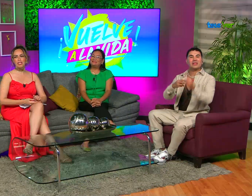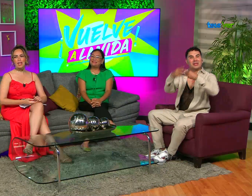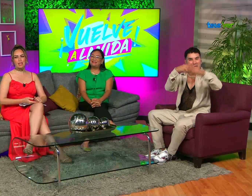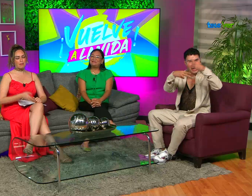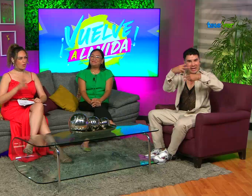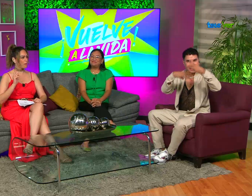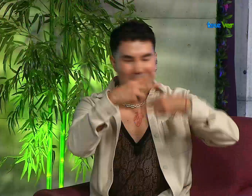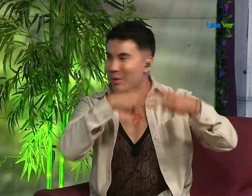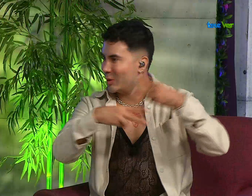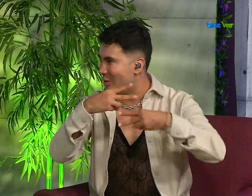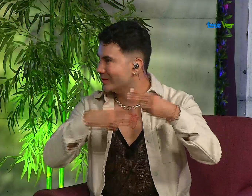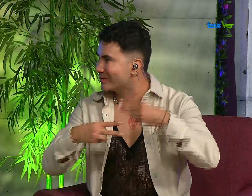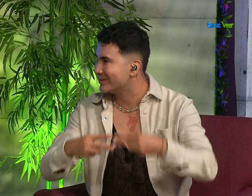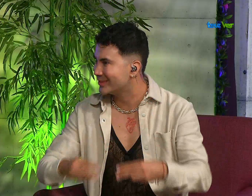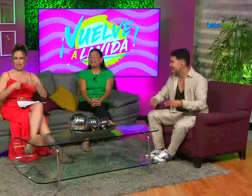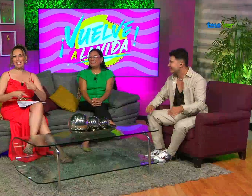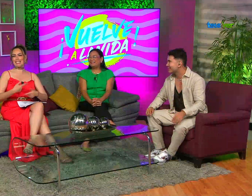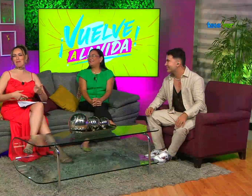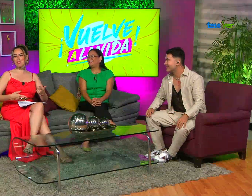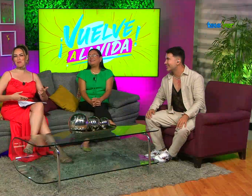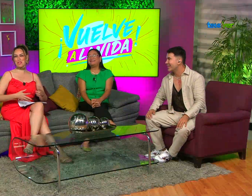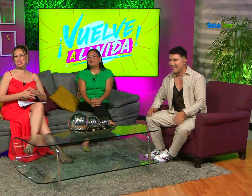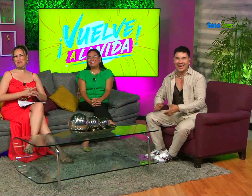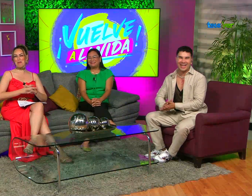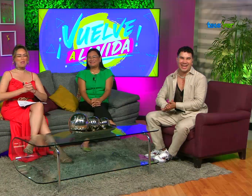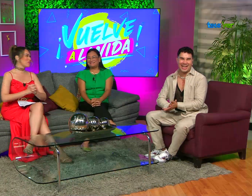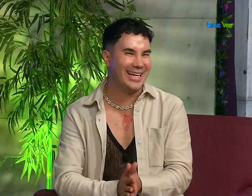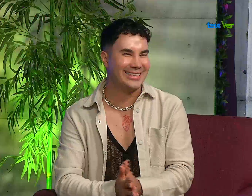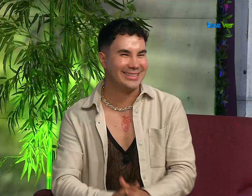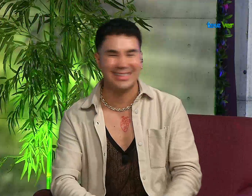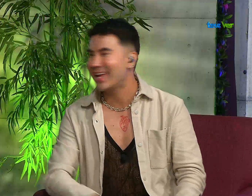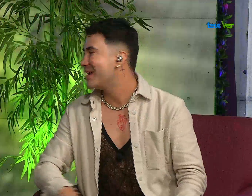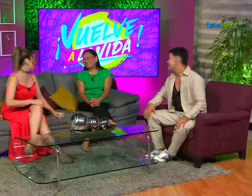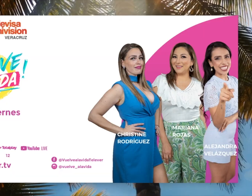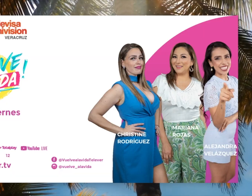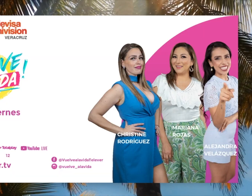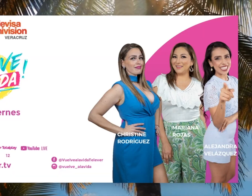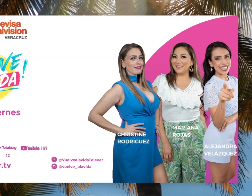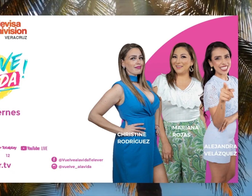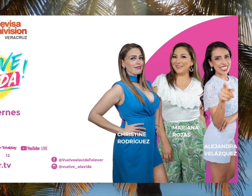regresamos. Y pues regresamos con muchísimo más. Muchísimas gracias. Gracias.